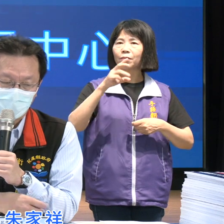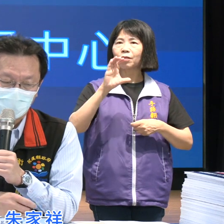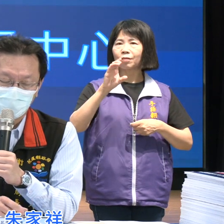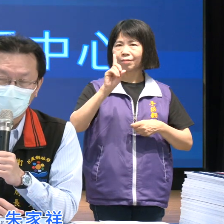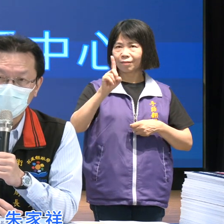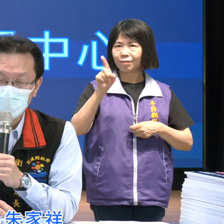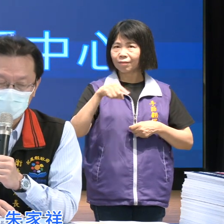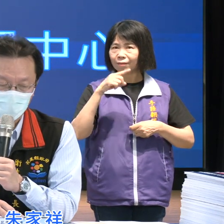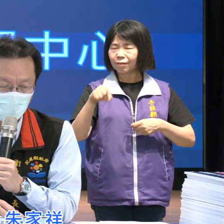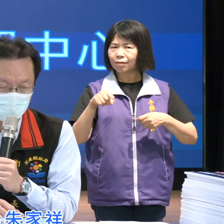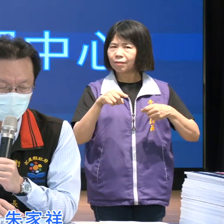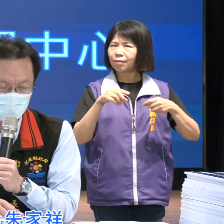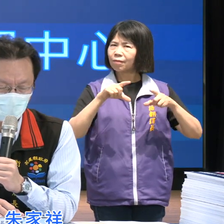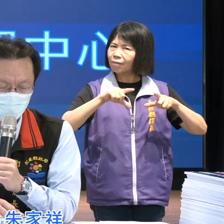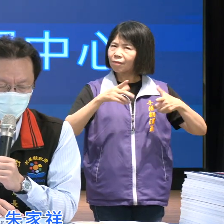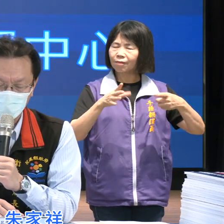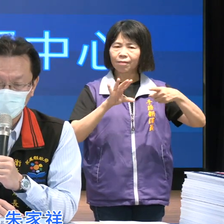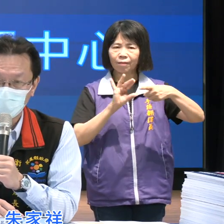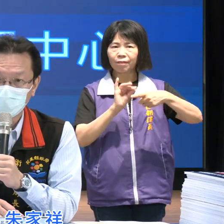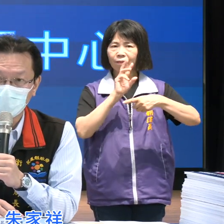1291人，它的比例是